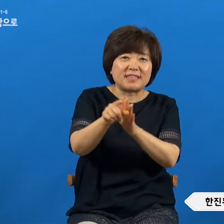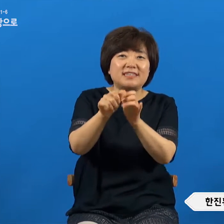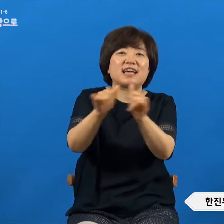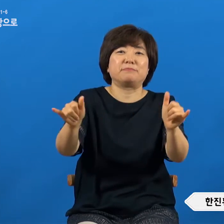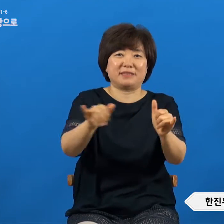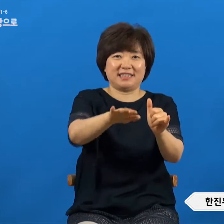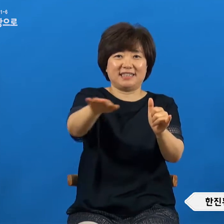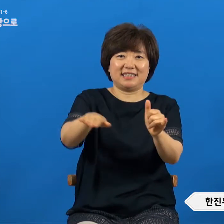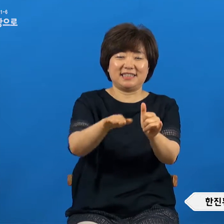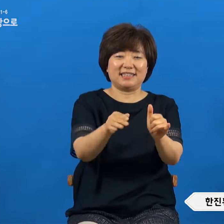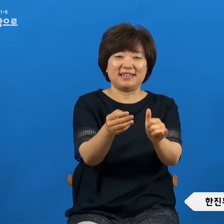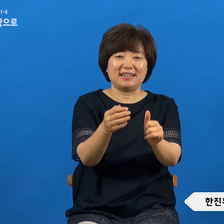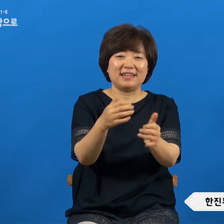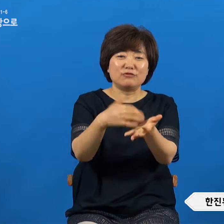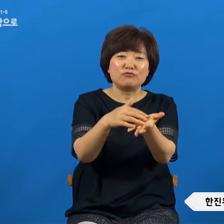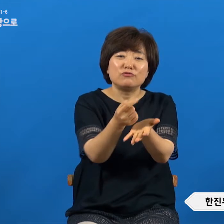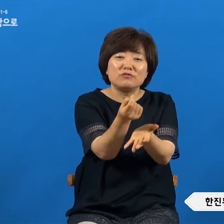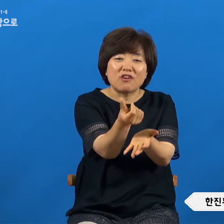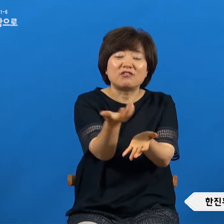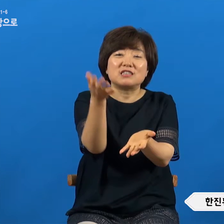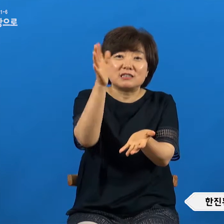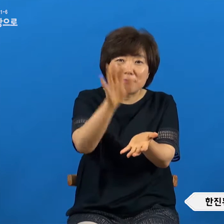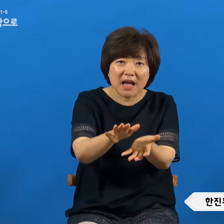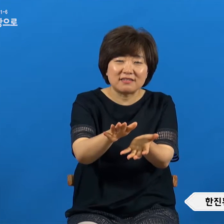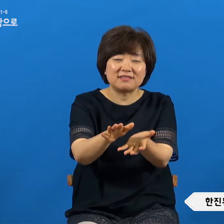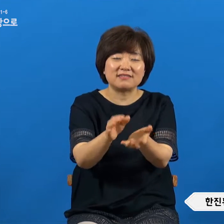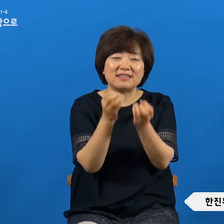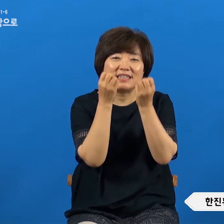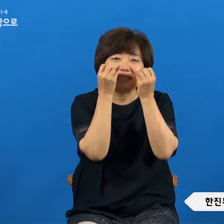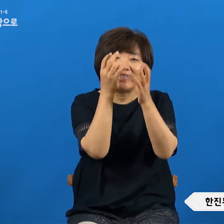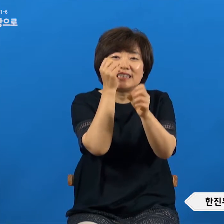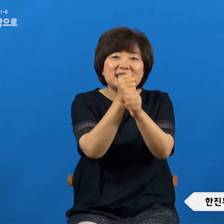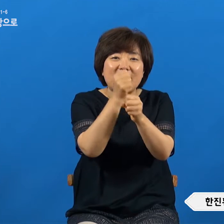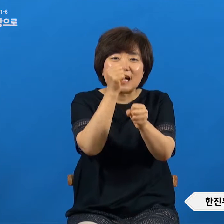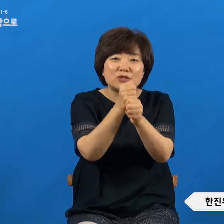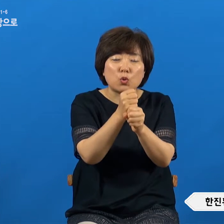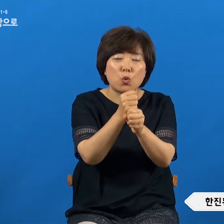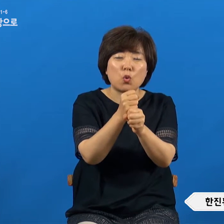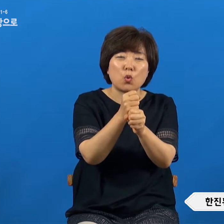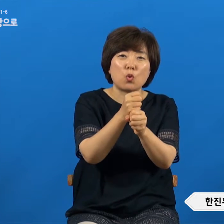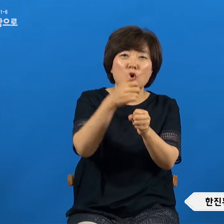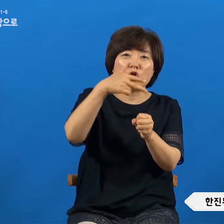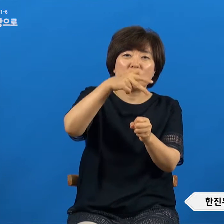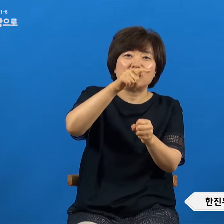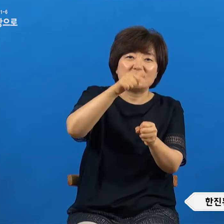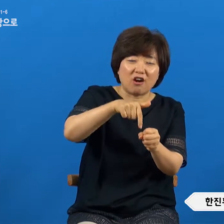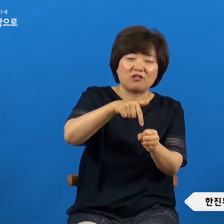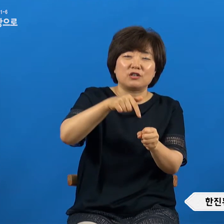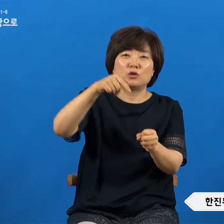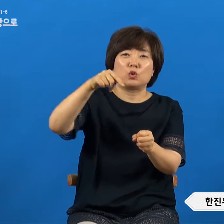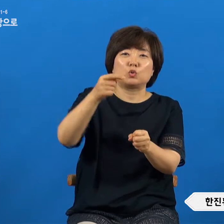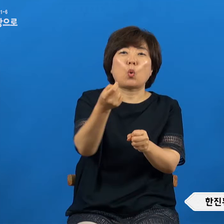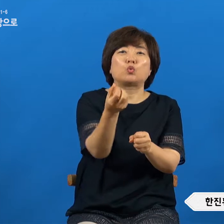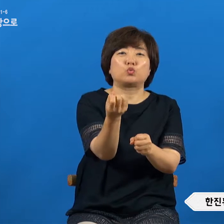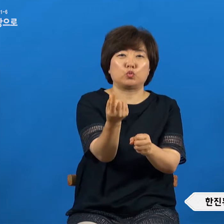책임지고 있는 창조적 소수입니다. 하나님께서 그들을 통해서 놀라운 역사를 이루십니다.